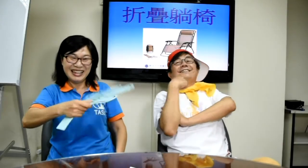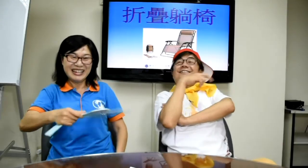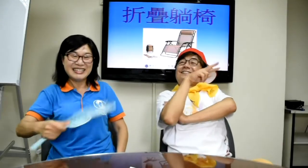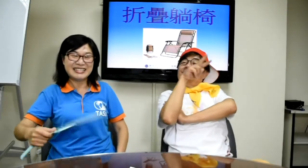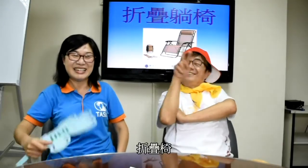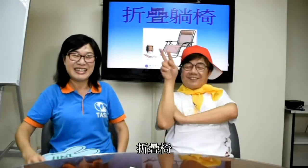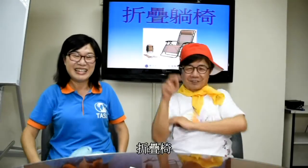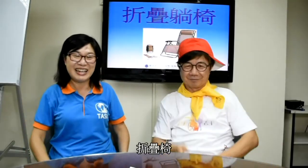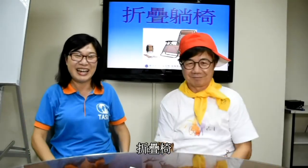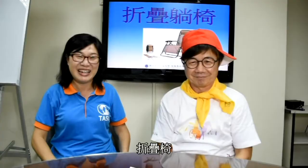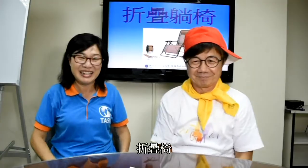折叠椅，